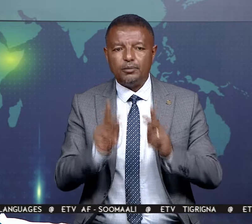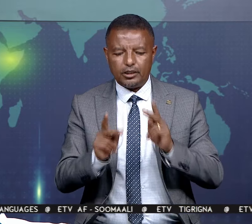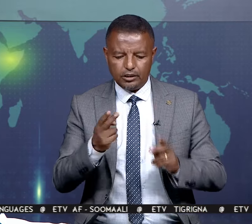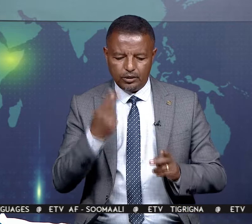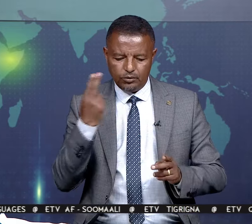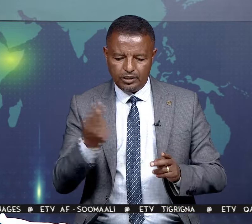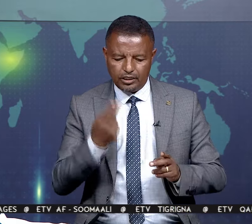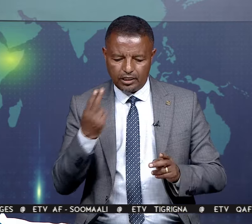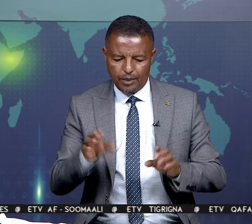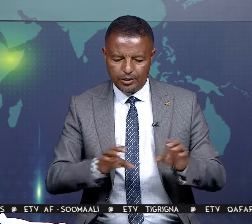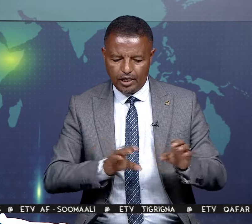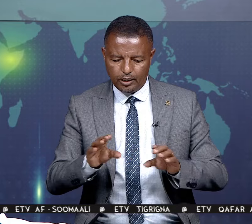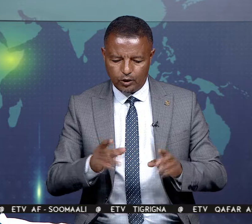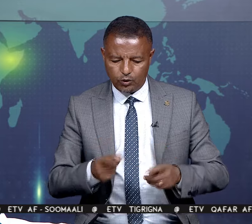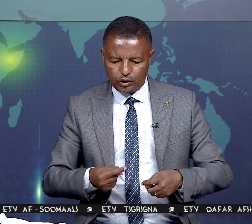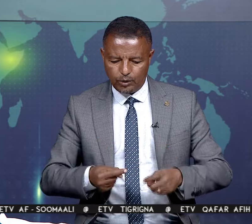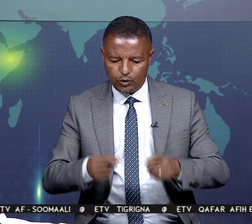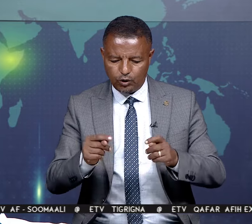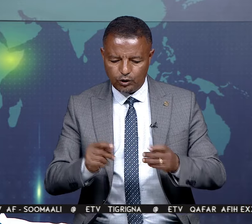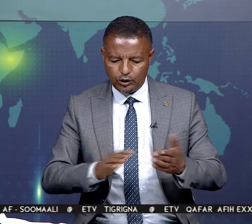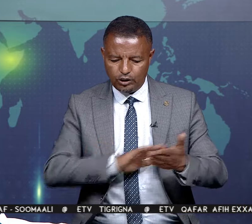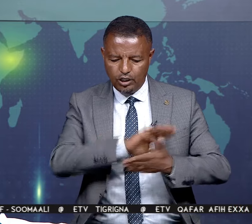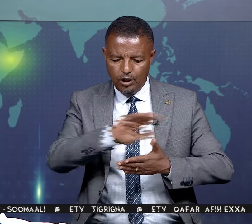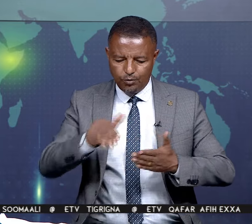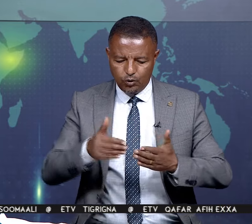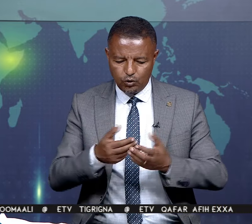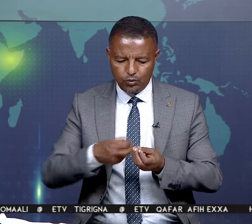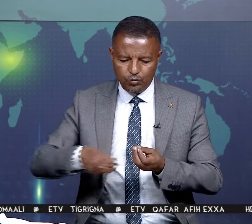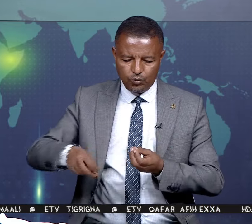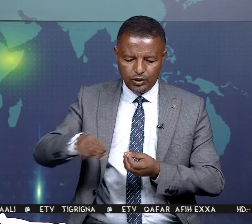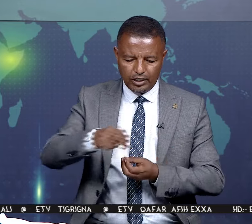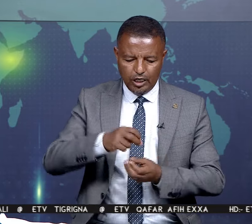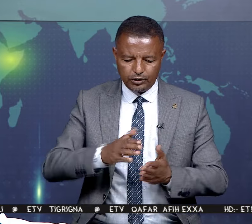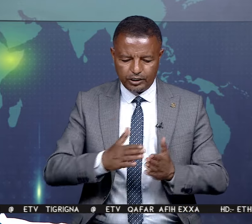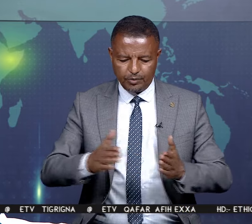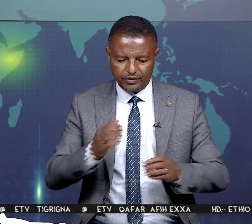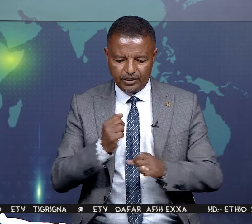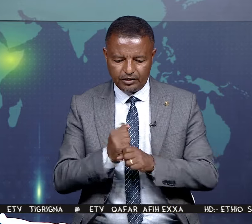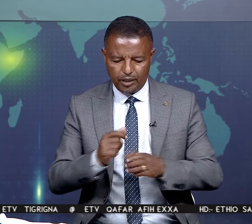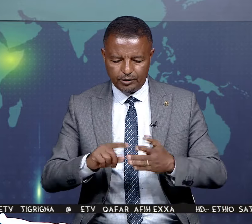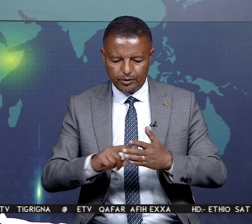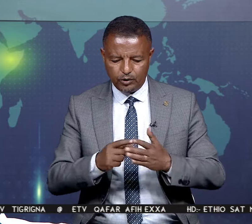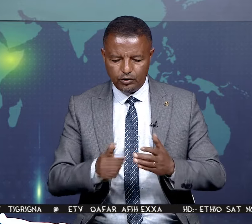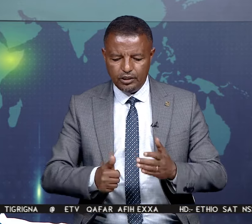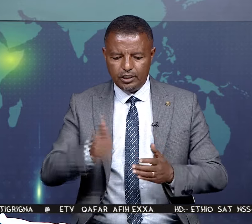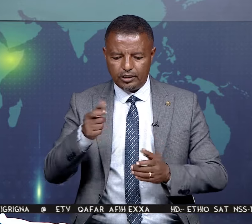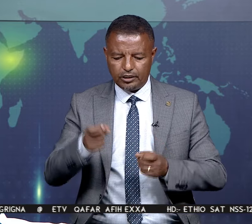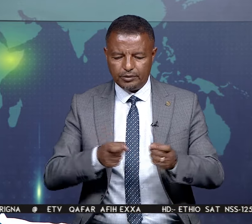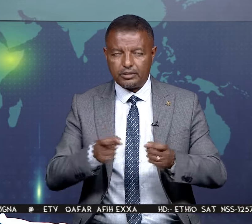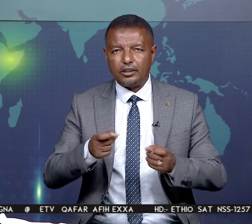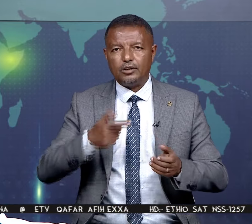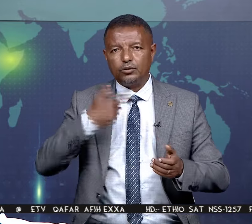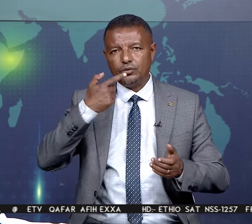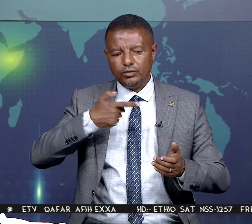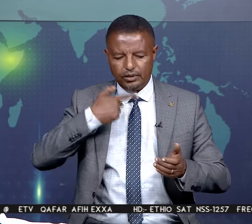ህብረተሰብን ተጠቃሚ ያደረጉት ተሞክሮችን በሁሉም ወረዳዎች የማስፋት ስራ መጀመሩን ርዕሰ መስተዳድሩ